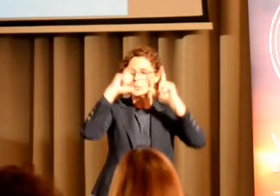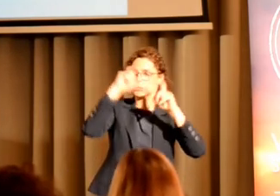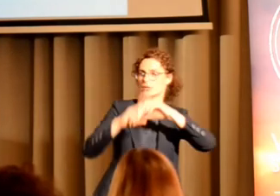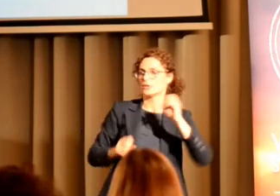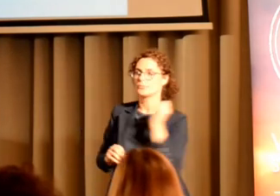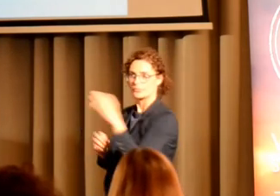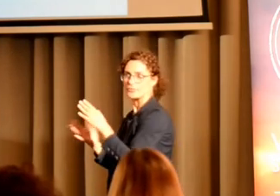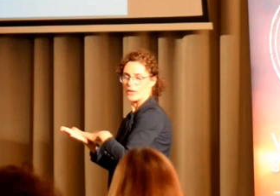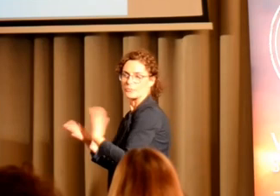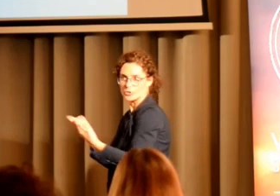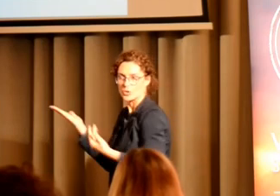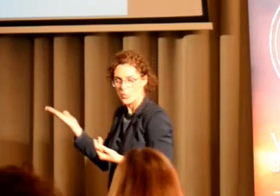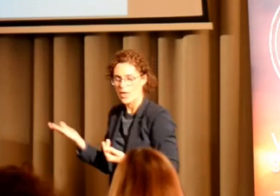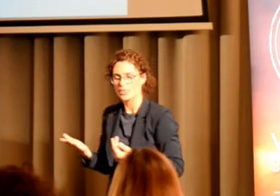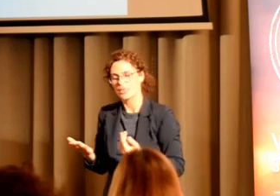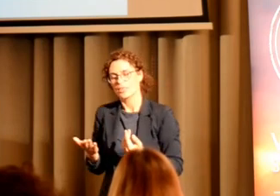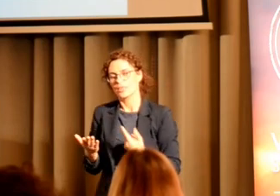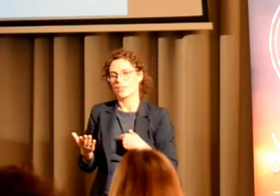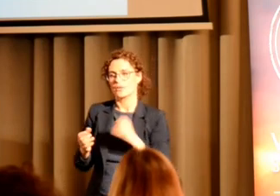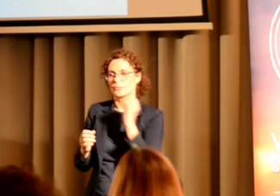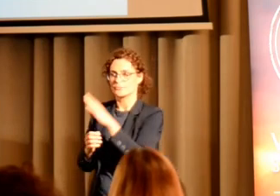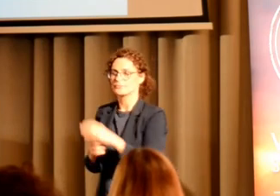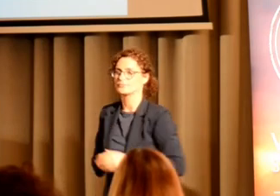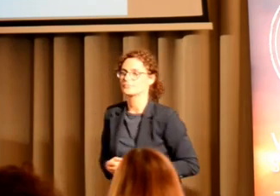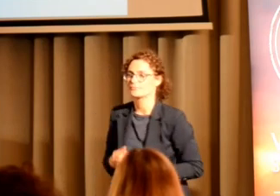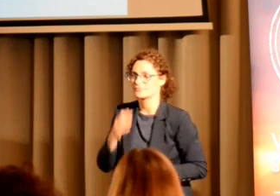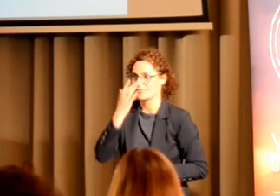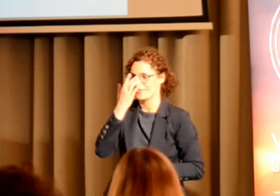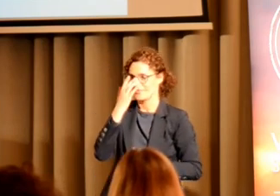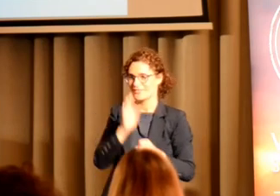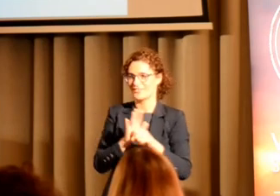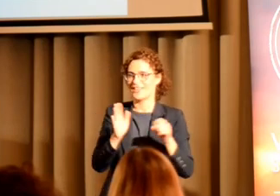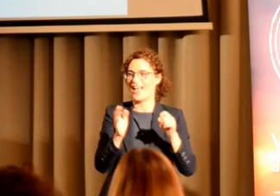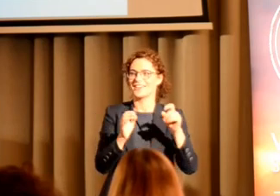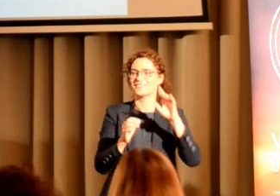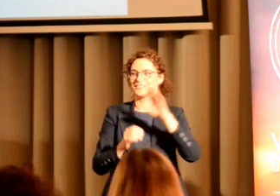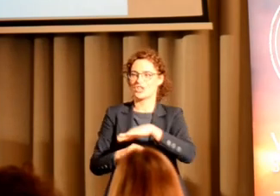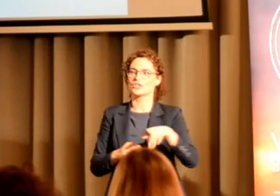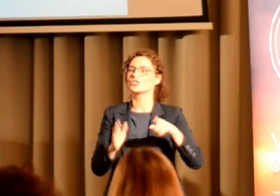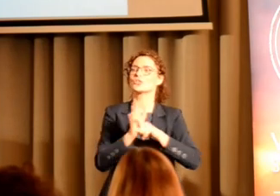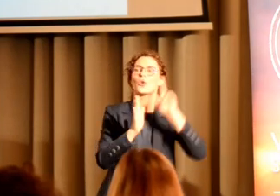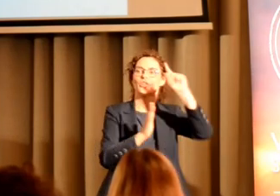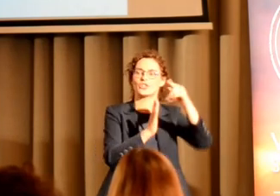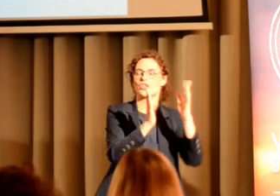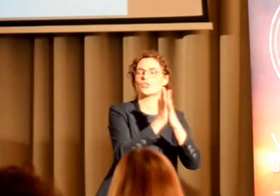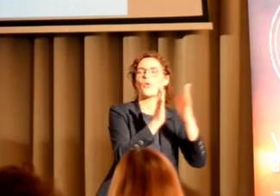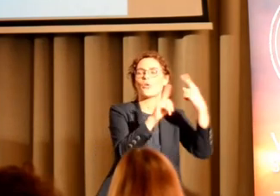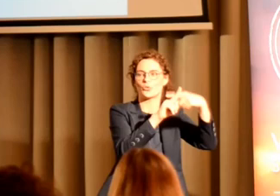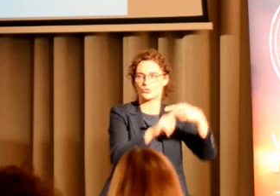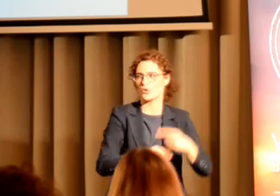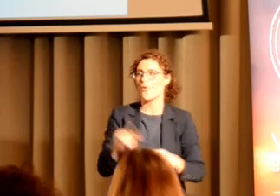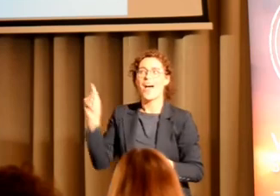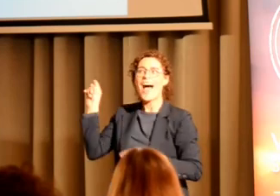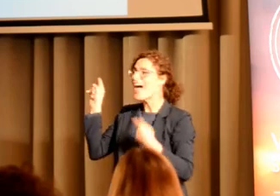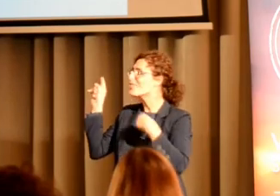kościoła, albo z religii do domu i tak dalej. Nie, to są po prostu głuptasy, to są